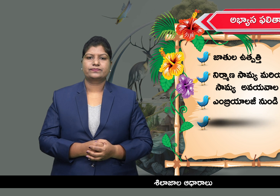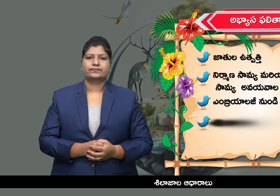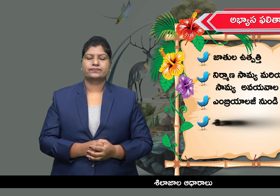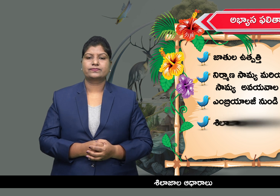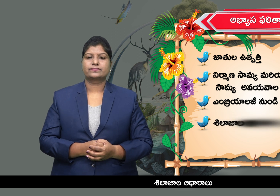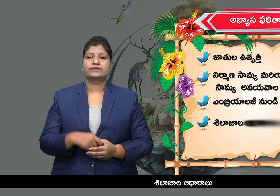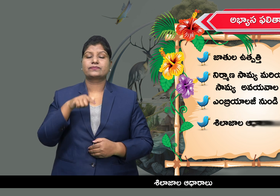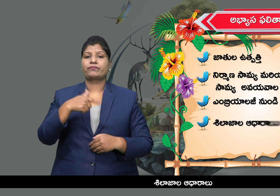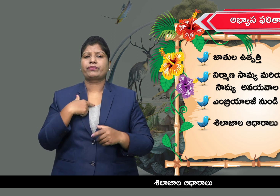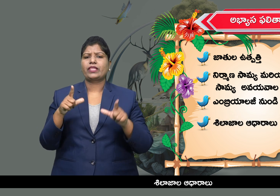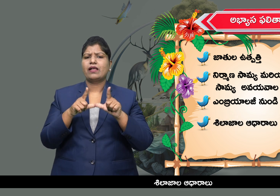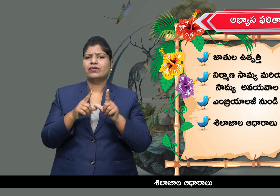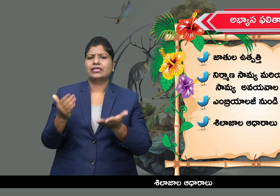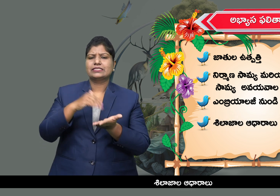శిలాజాల ఆధారాలు.